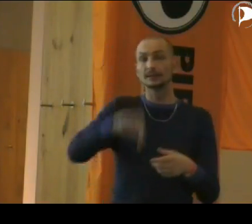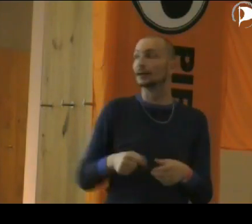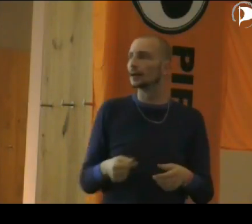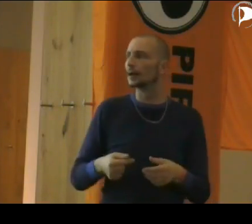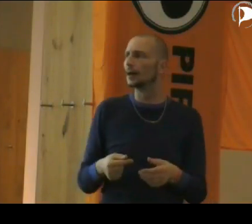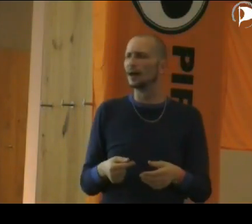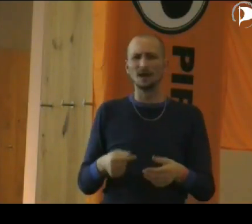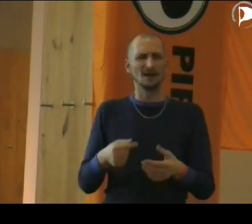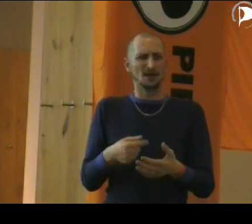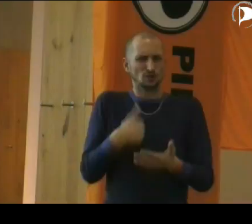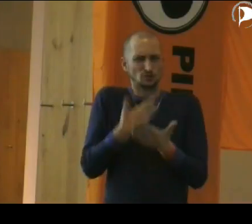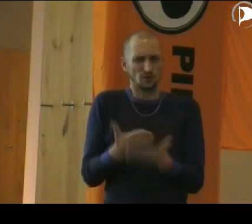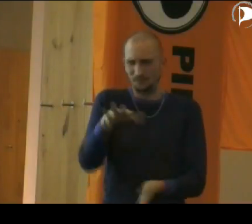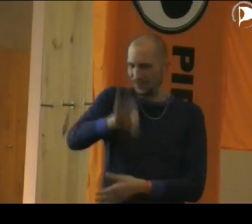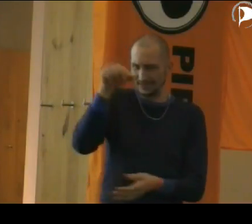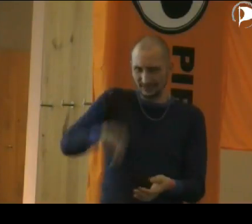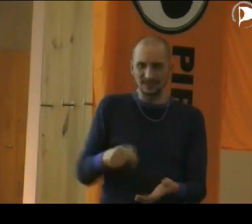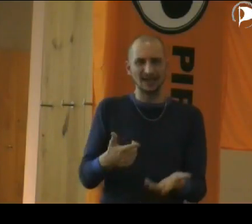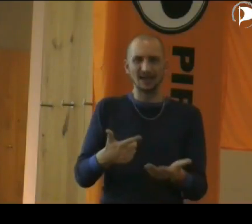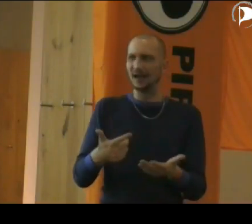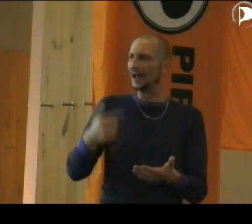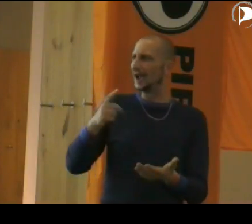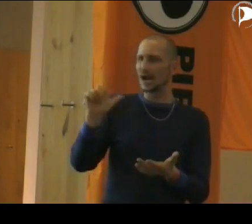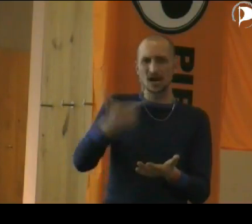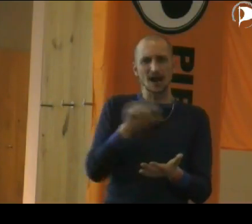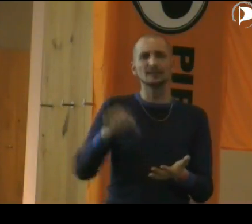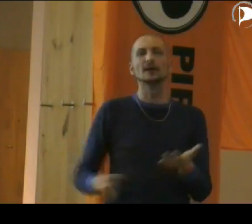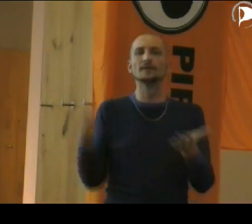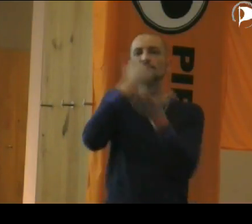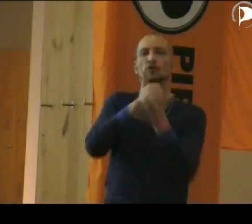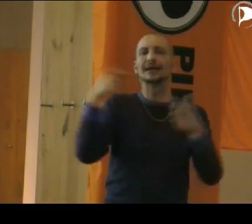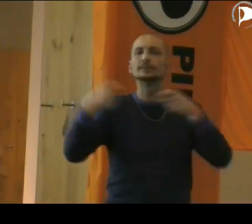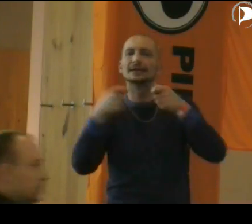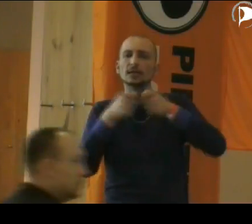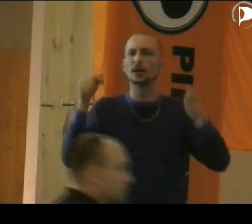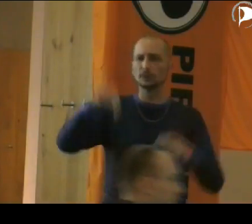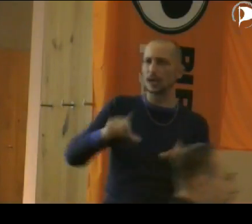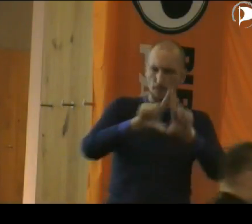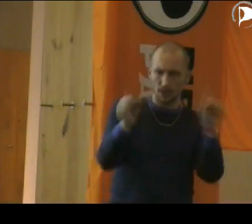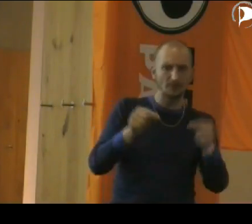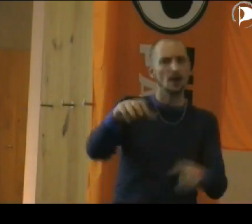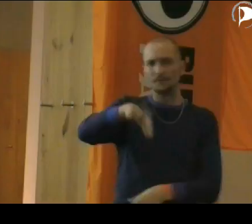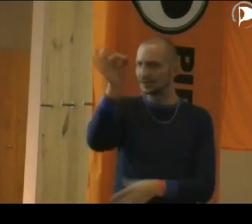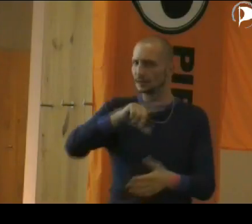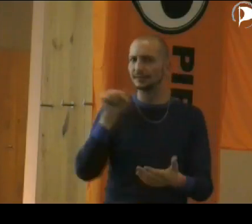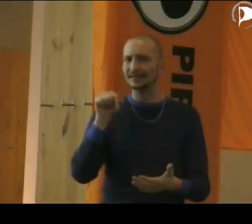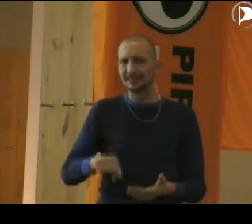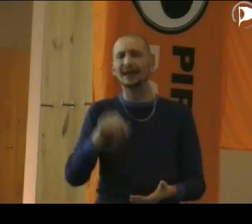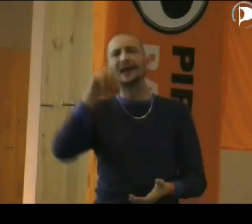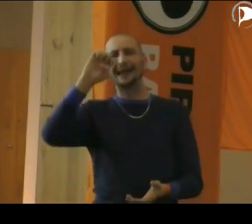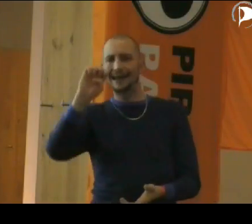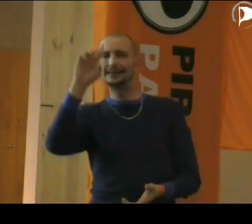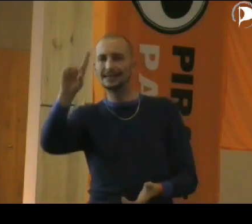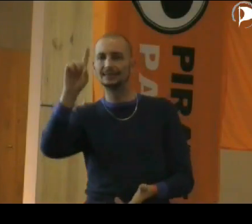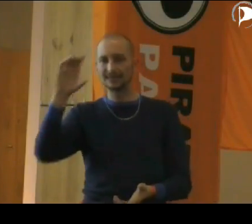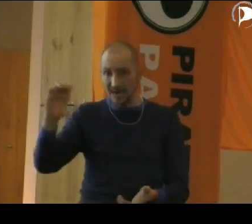bei uns einfach nicht wir haben kein geld haben vorstandsmitglieder parteitag findet man einfach wir können vielleicht